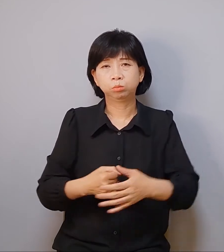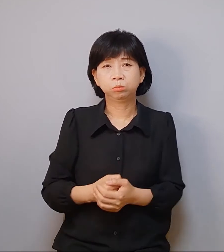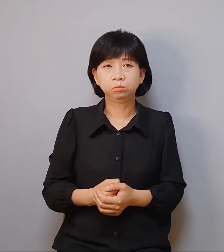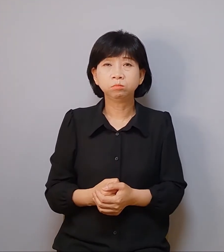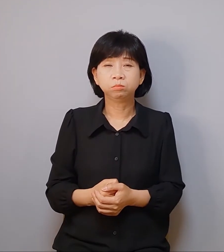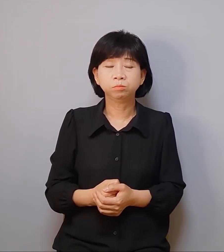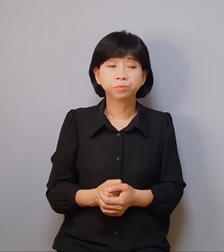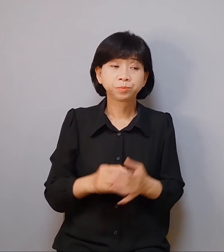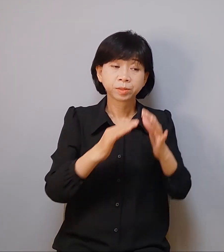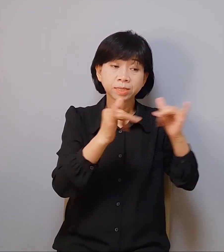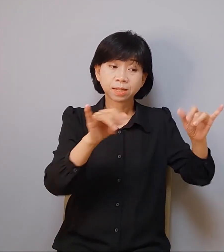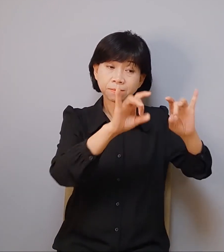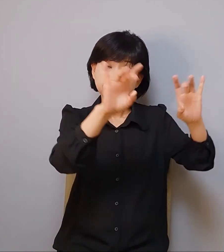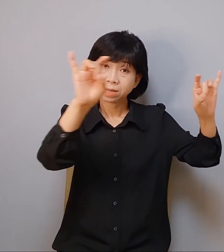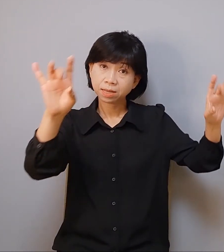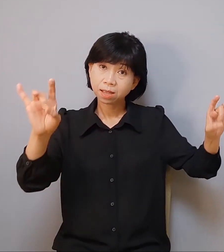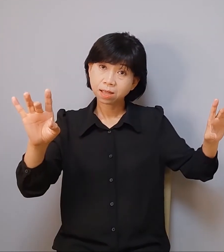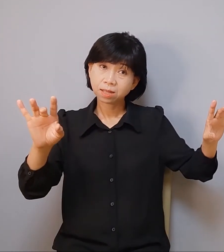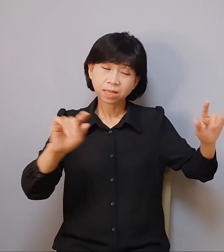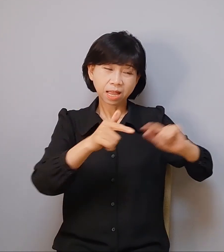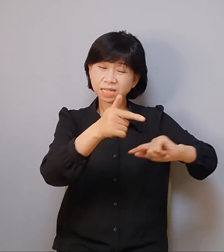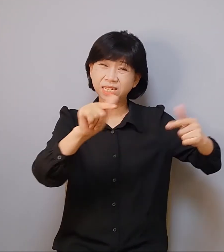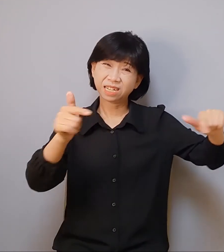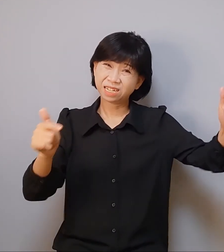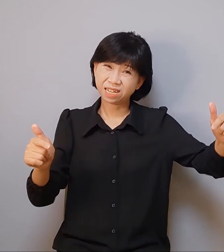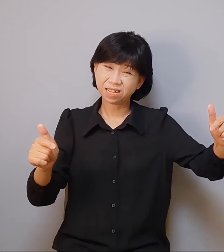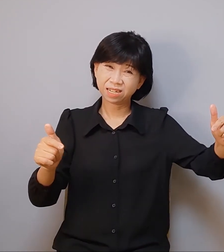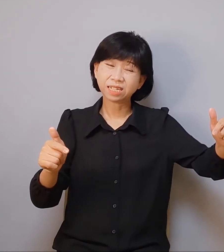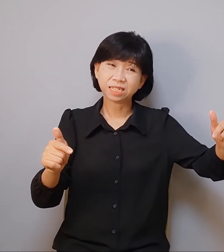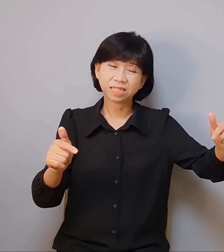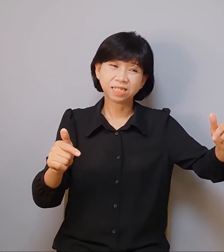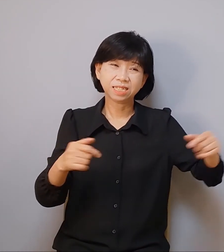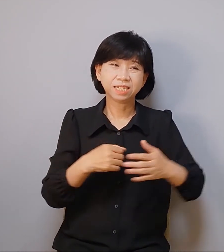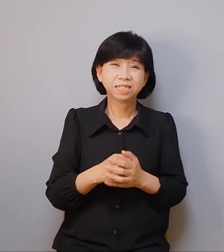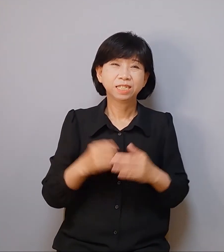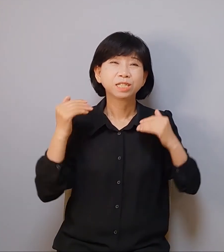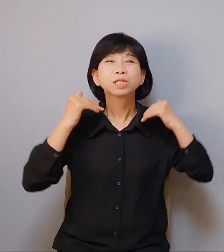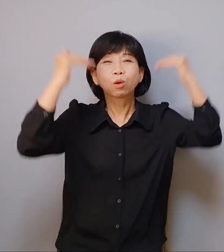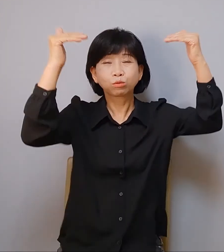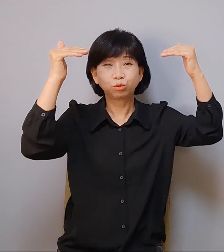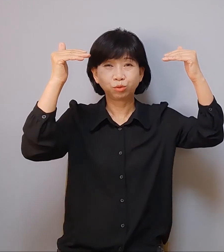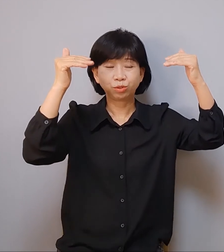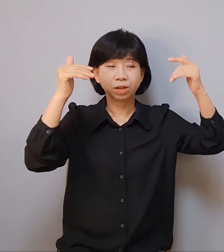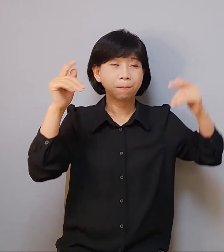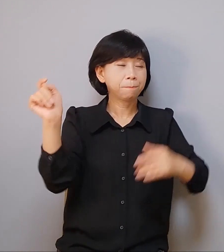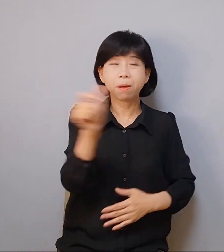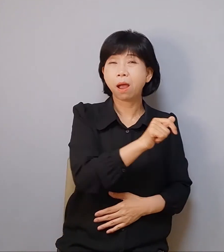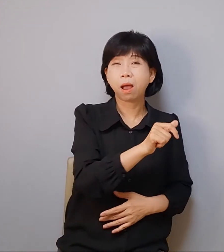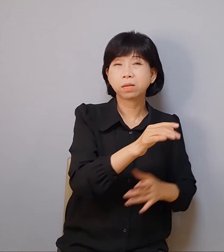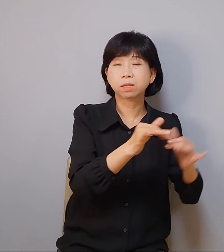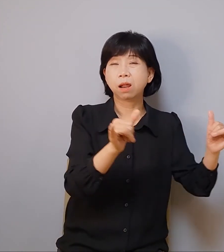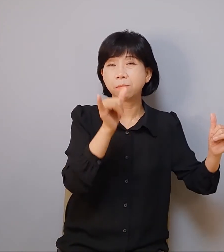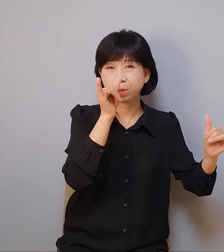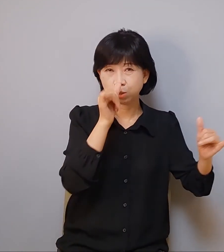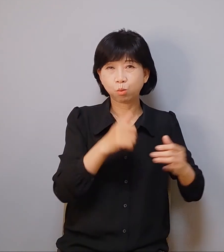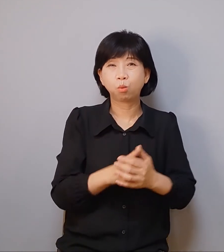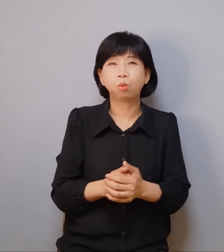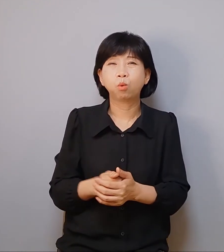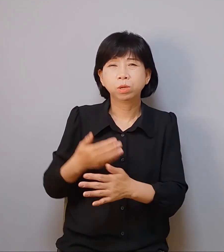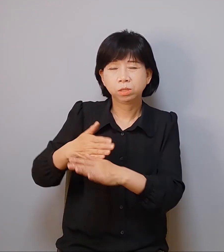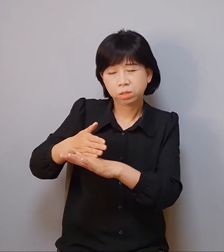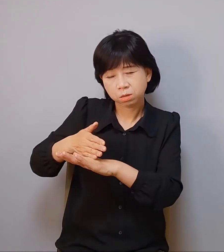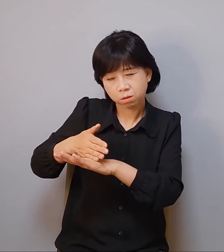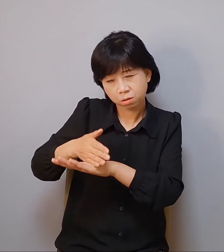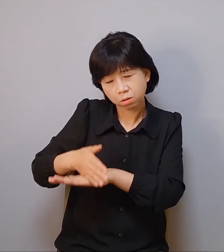어떤 분은 길 수도 있는 거예요. 근데 어쨌든 세월이 지나면서 이 시간이 지나야 성숙되어지는 줄